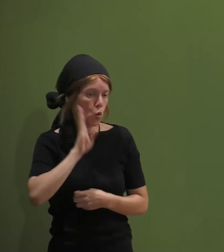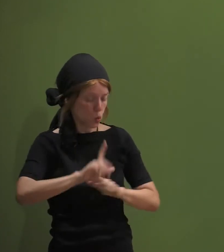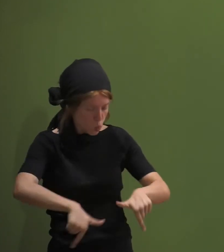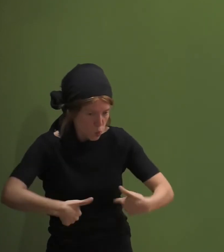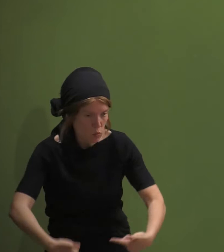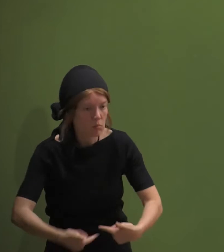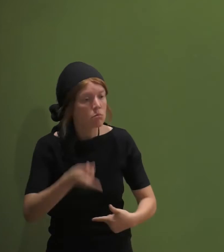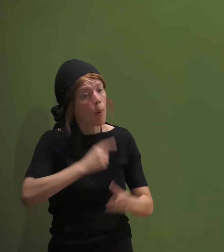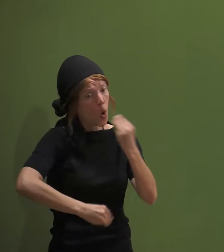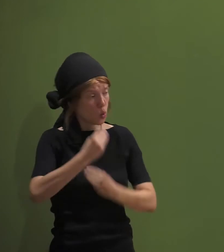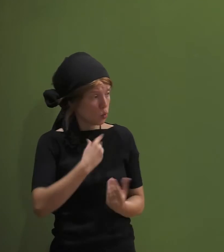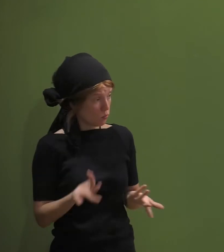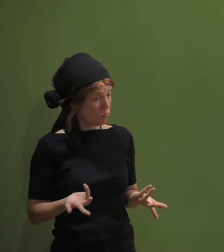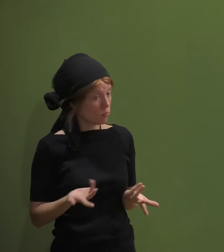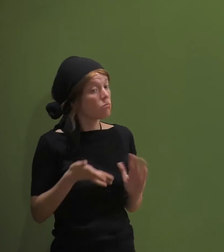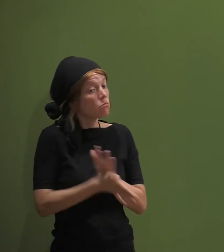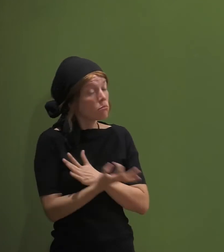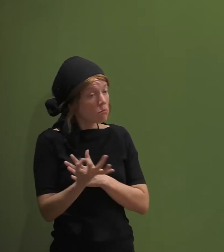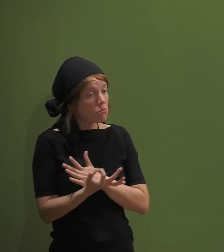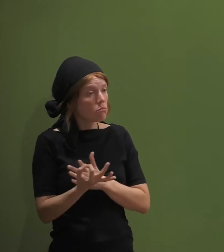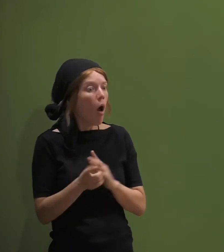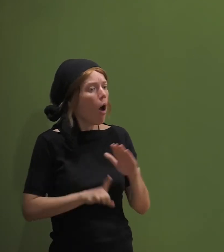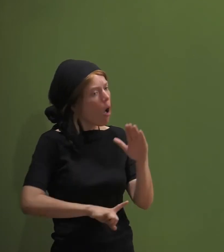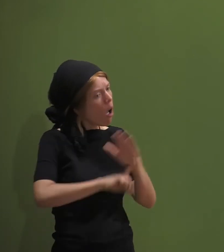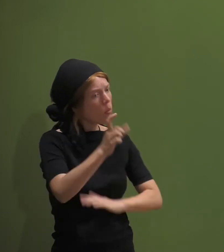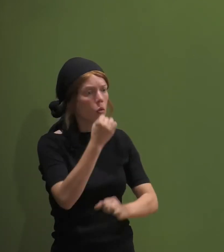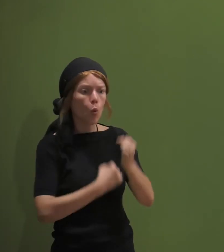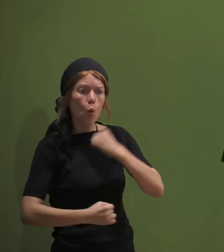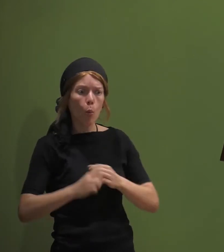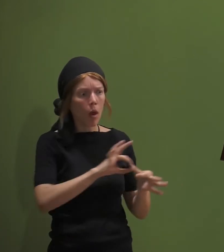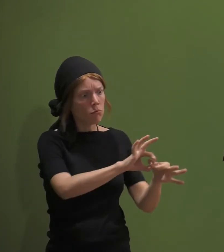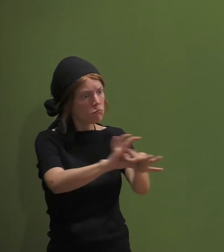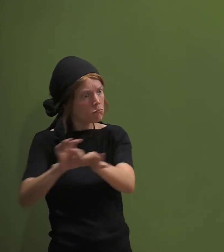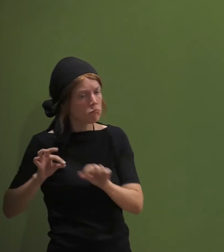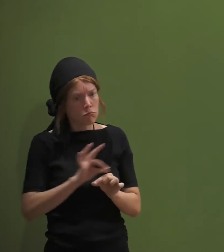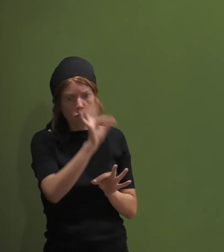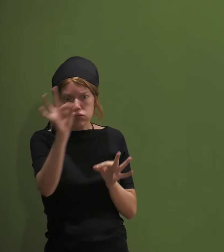alimentos de los consumidores, lo que implicaría un claro avance en la economía circular.